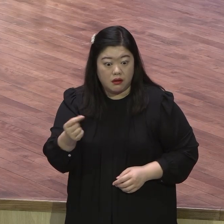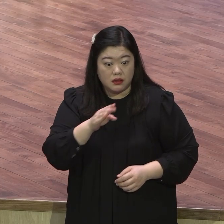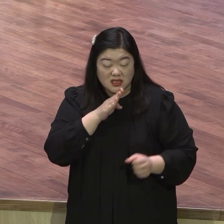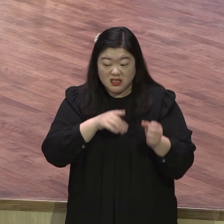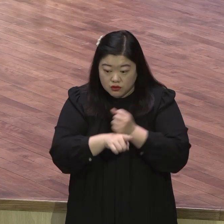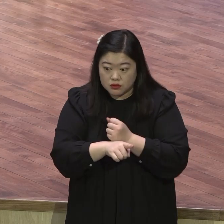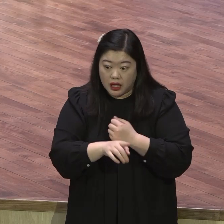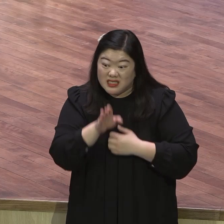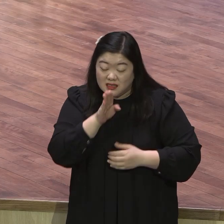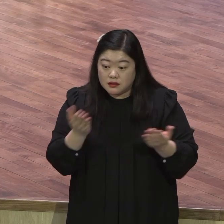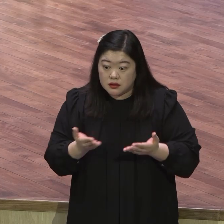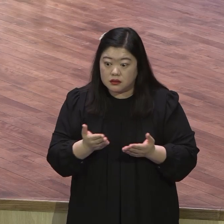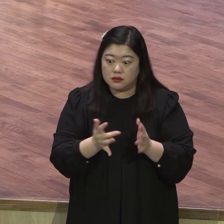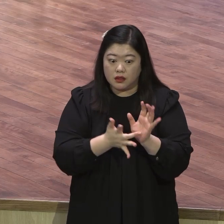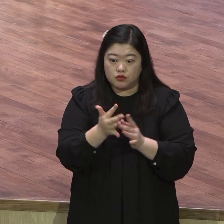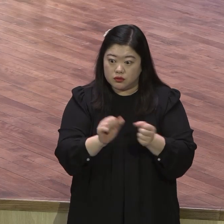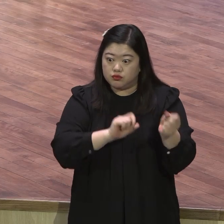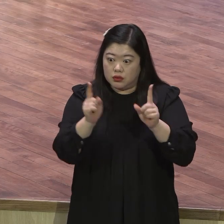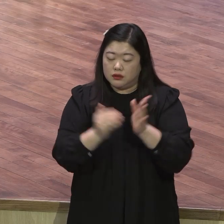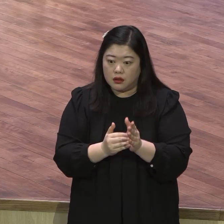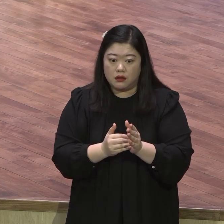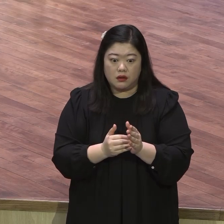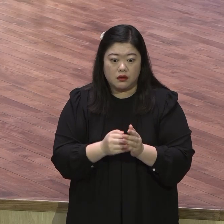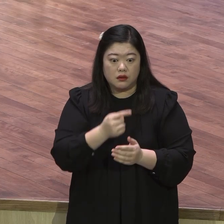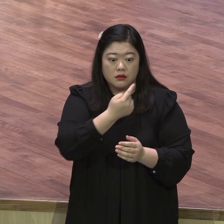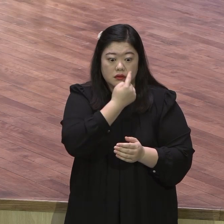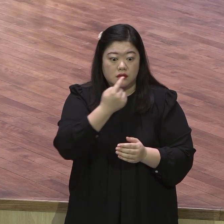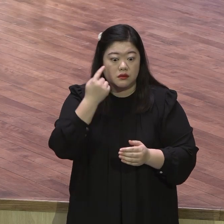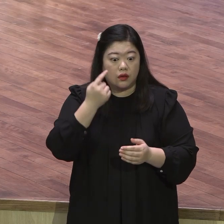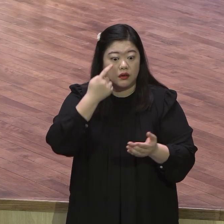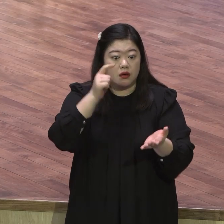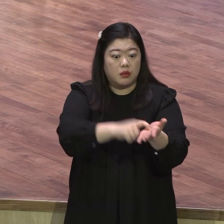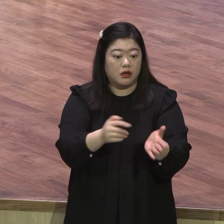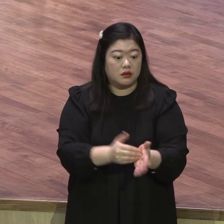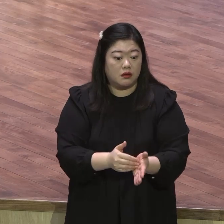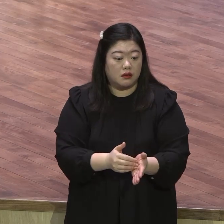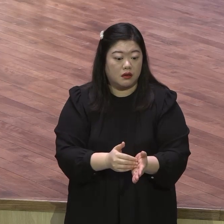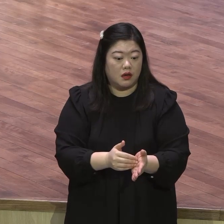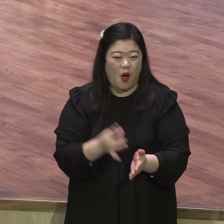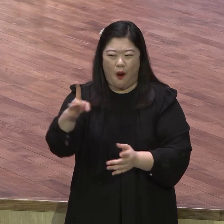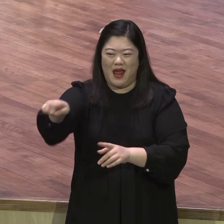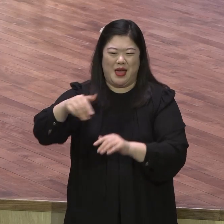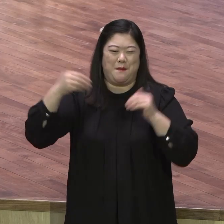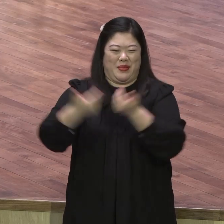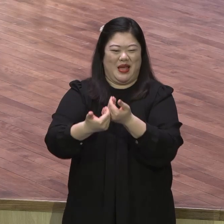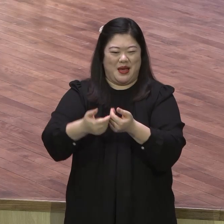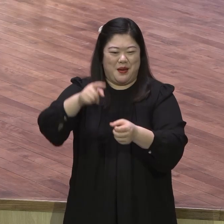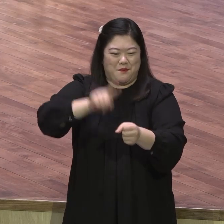확실한 부활의 증거로 증거를 책을 쓸 수밖에 없었어요.